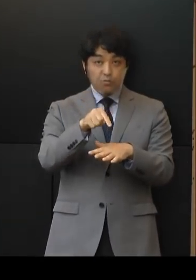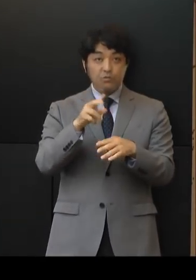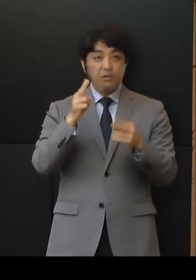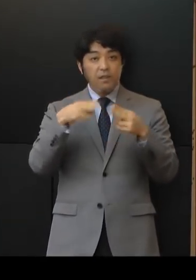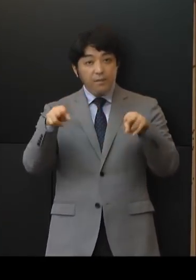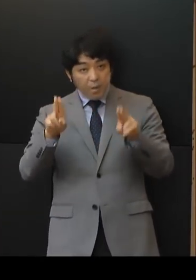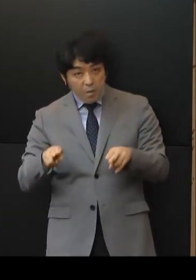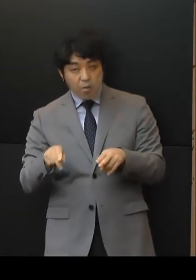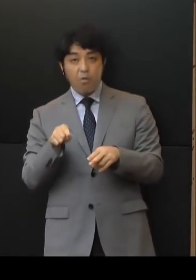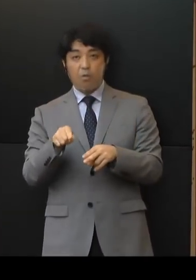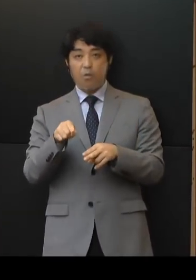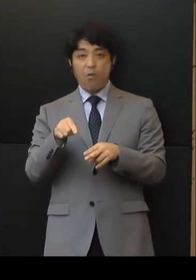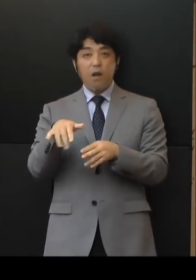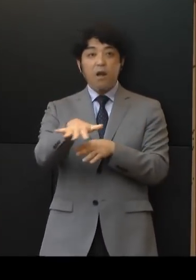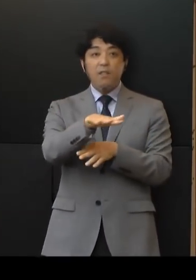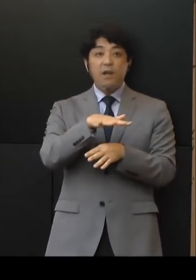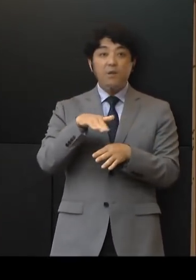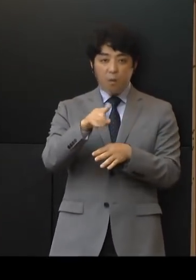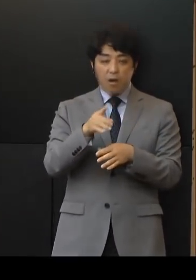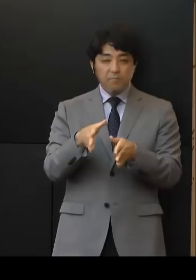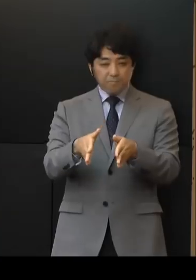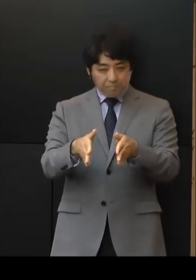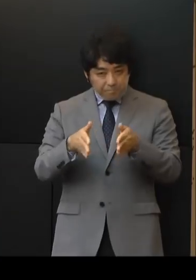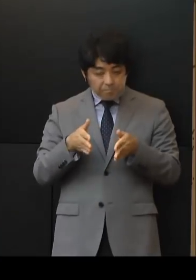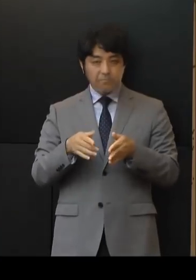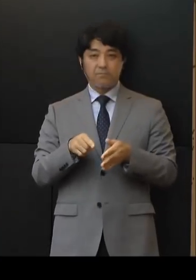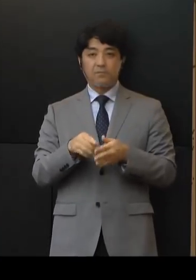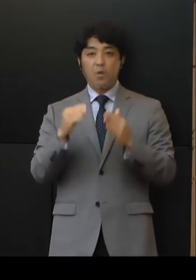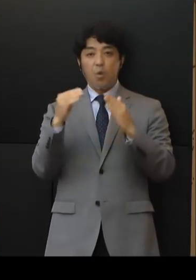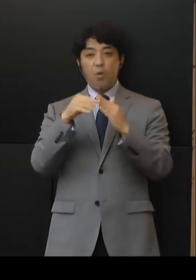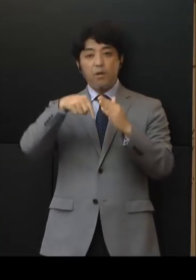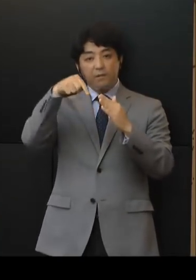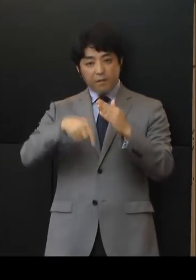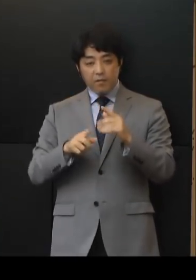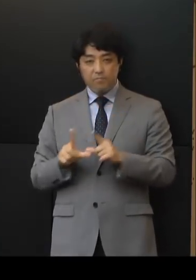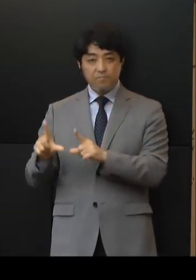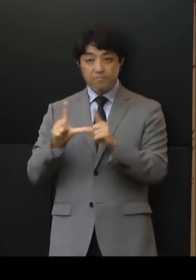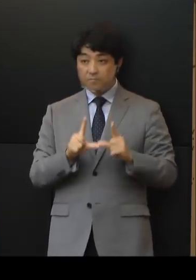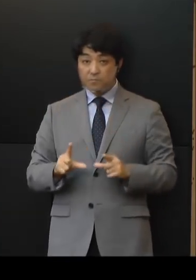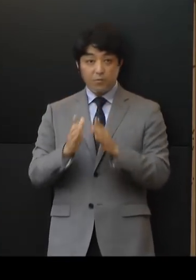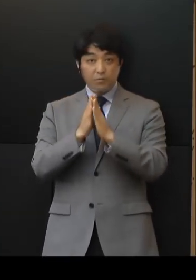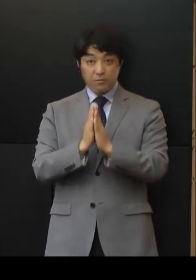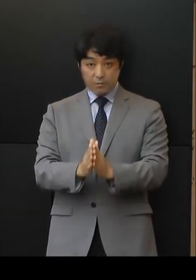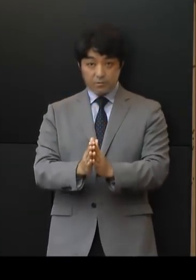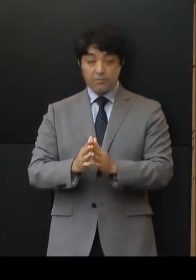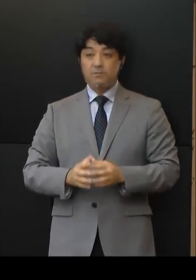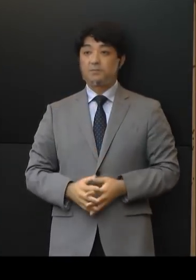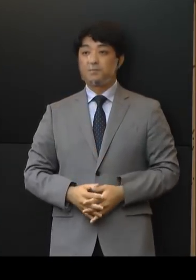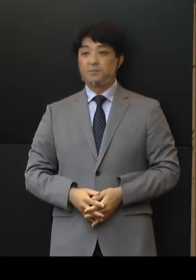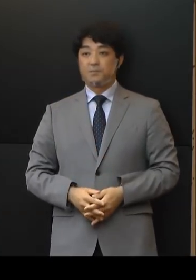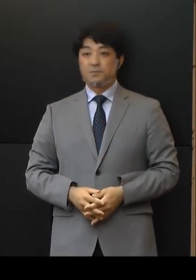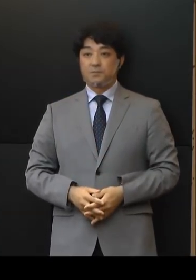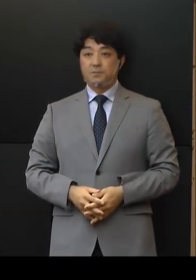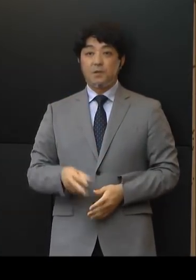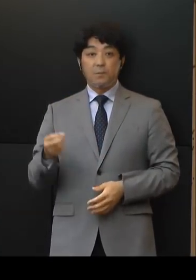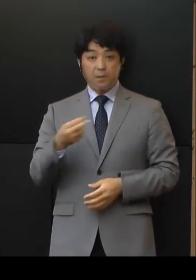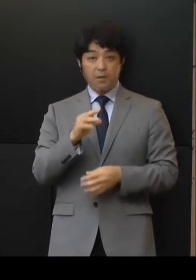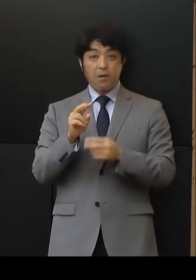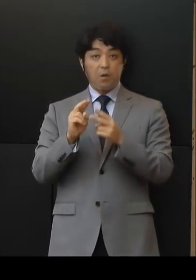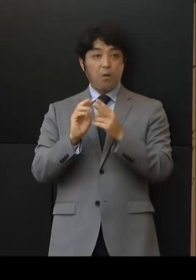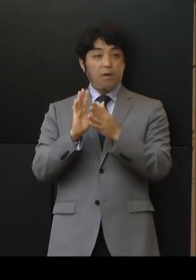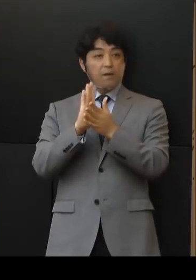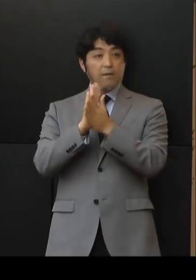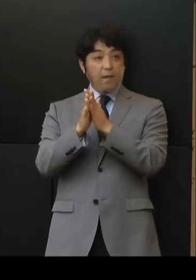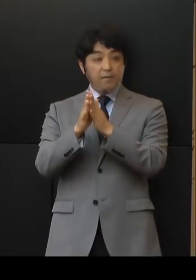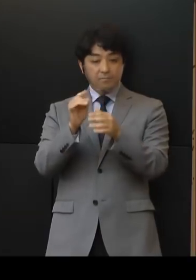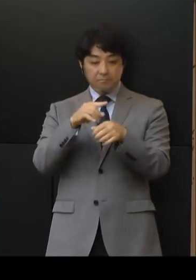などの計画や外出は我慢していただき、自宅で過ごすようお願いいたします。そして県をまたぐ行